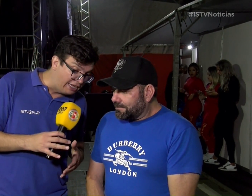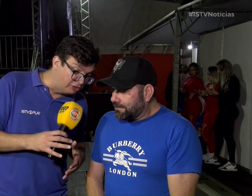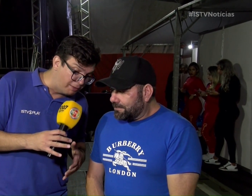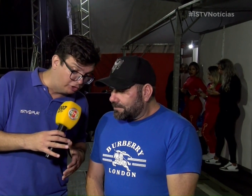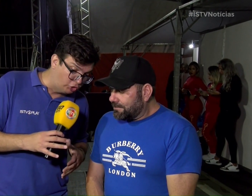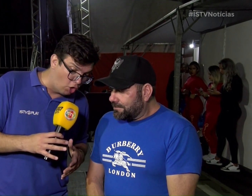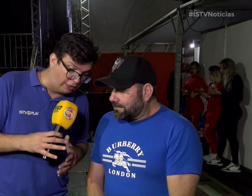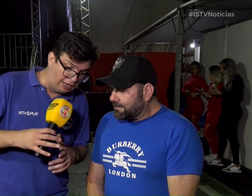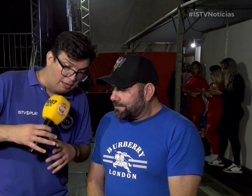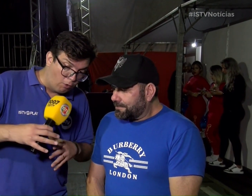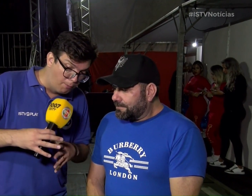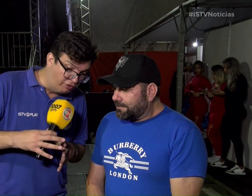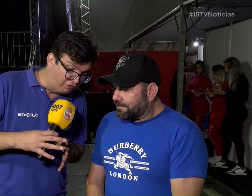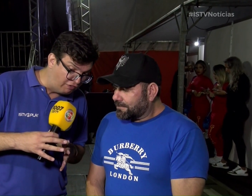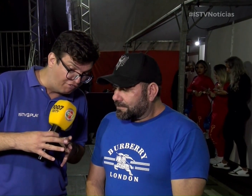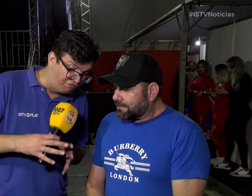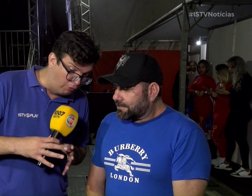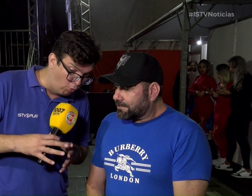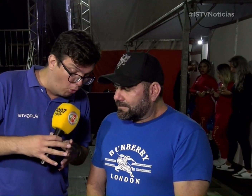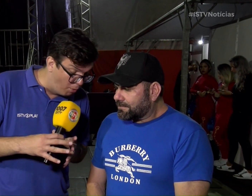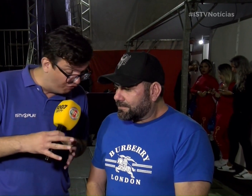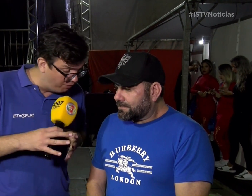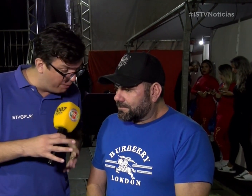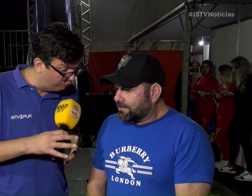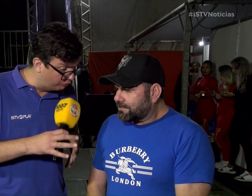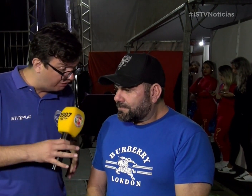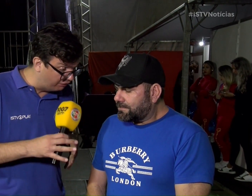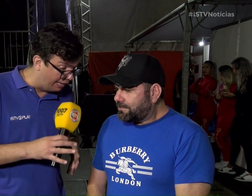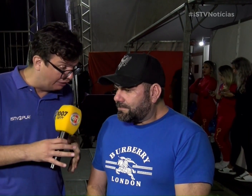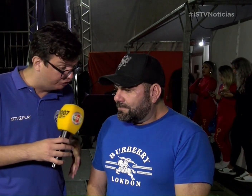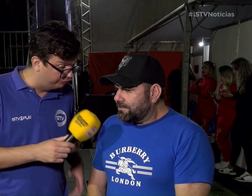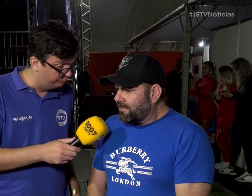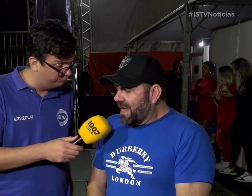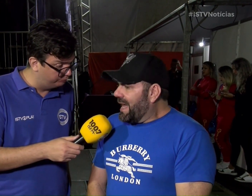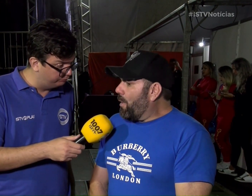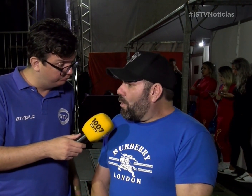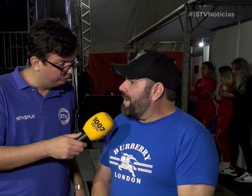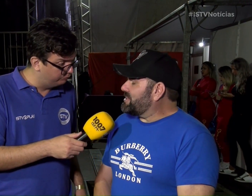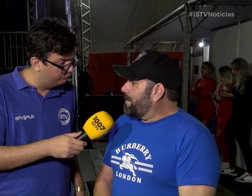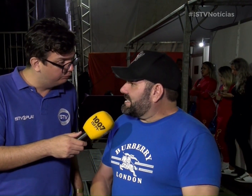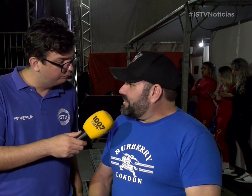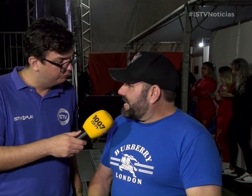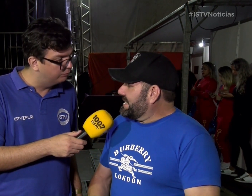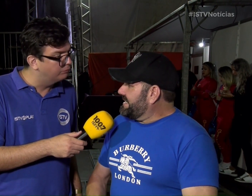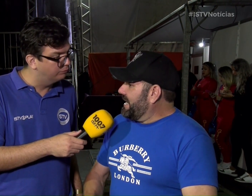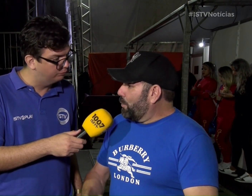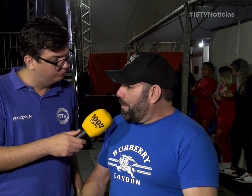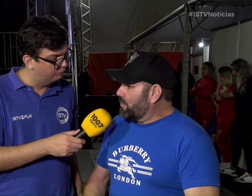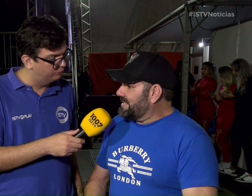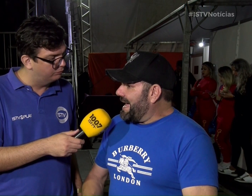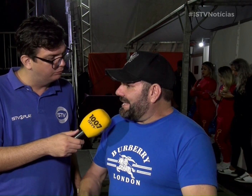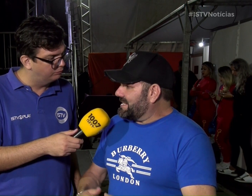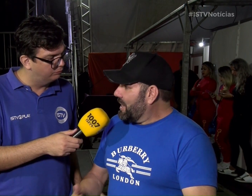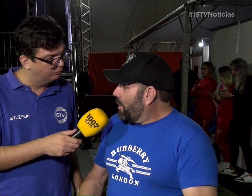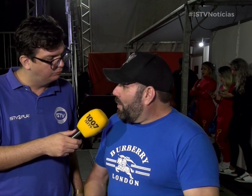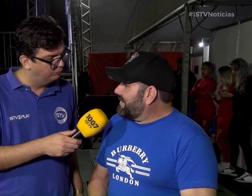aqui de Bertioga, como que você viu o movimento da cidade? Ah, o comércio bastante aquecido, pousadas,